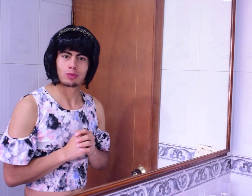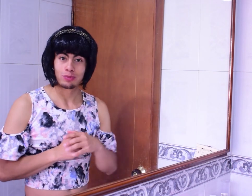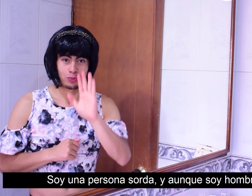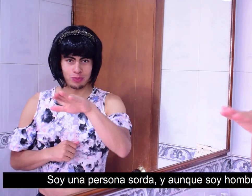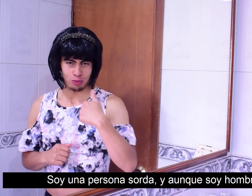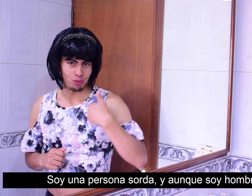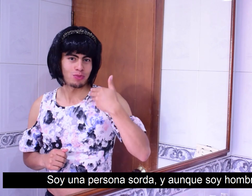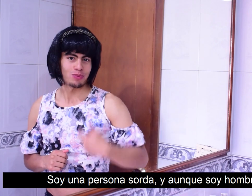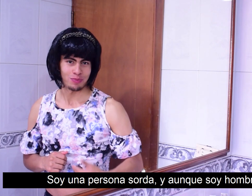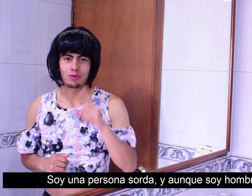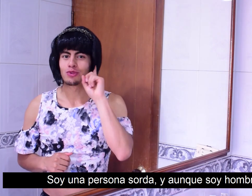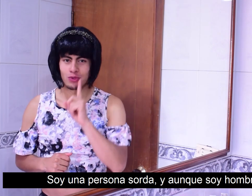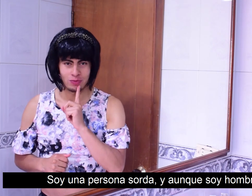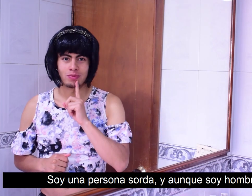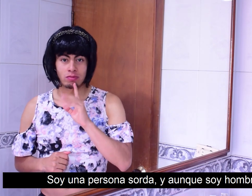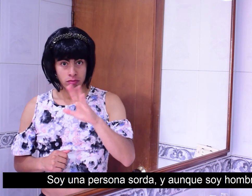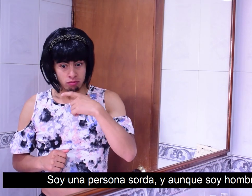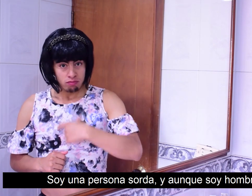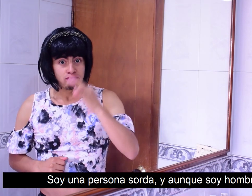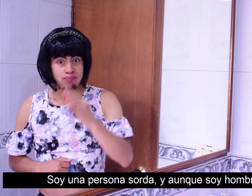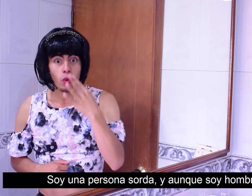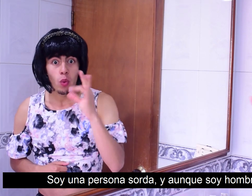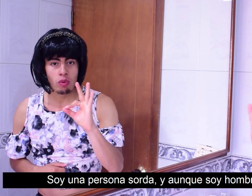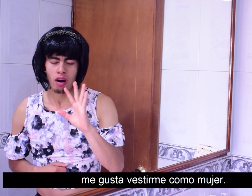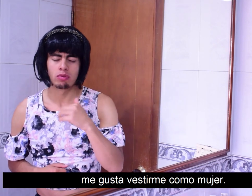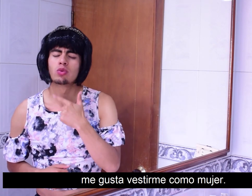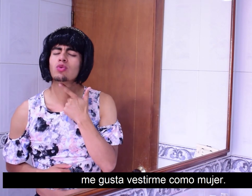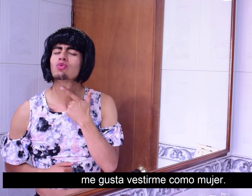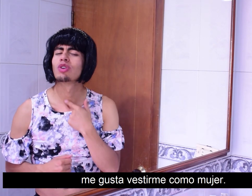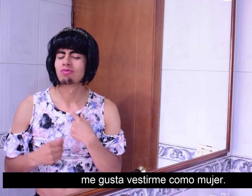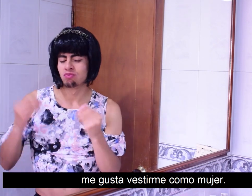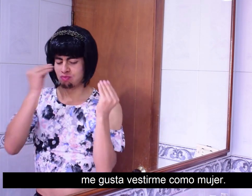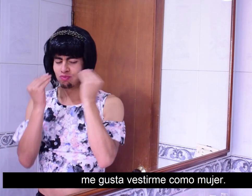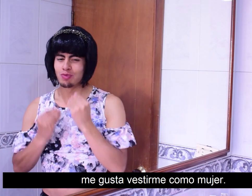Soy una persona sorda. Y aunque soy hombre, me gusta decirme como mujer.